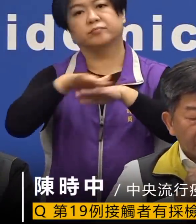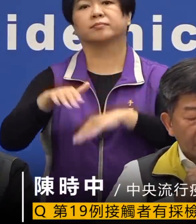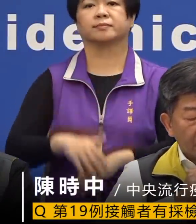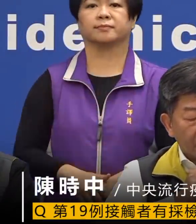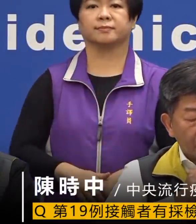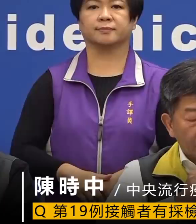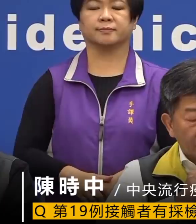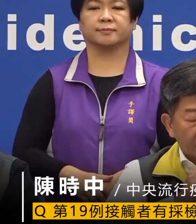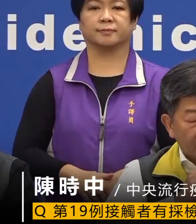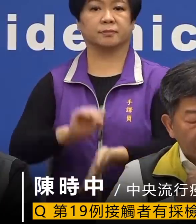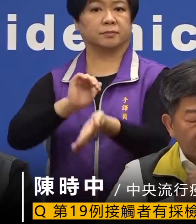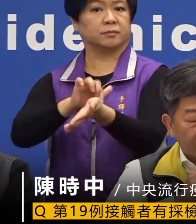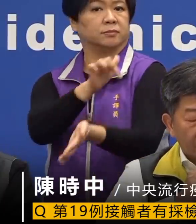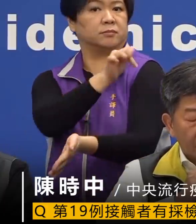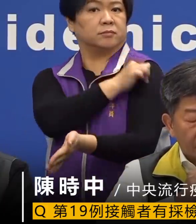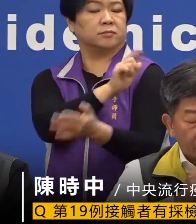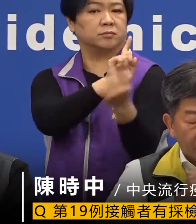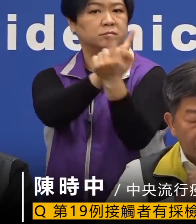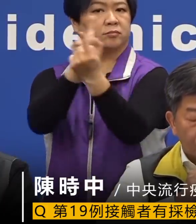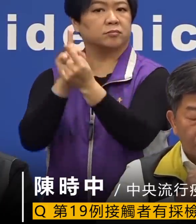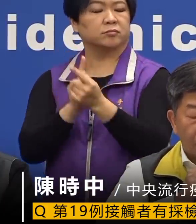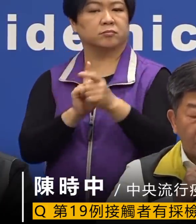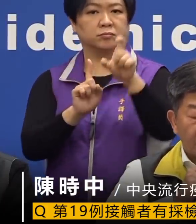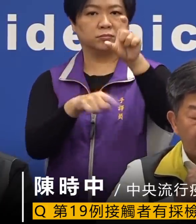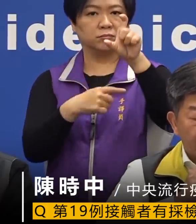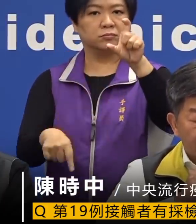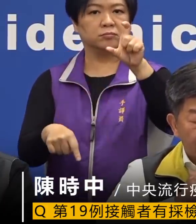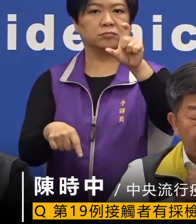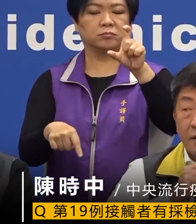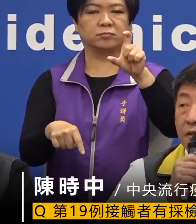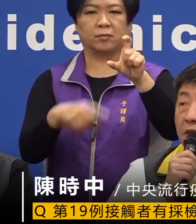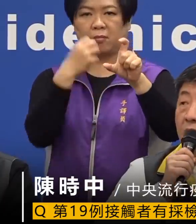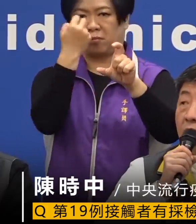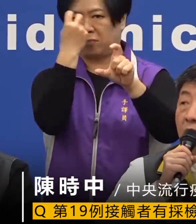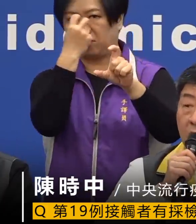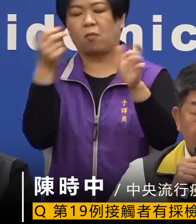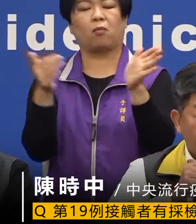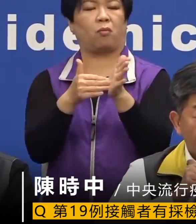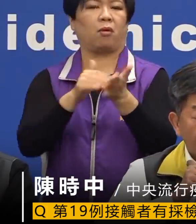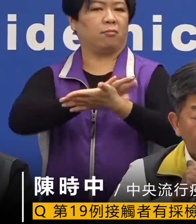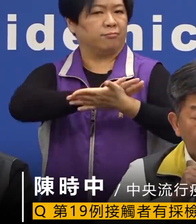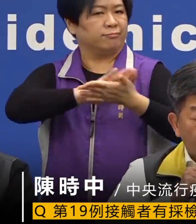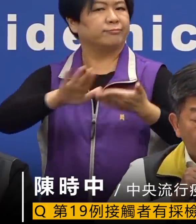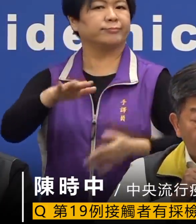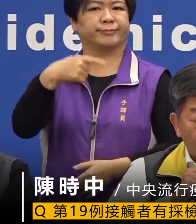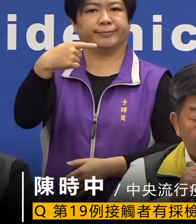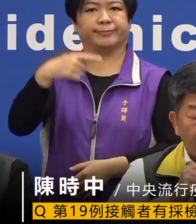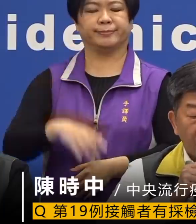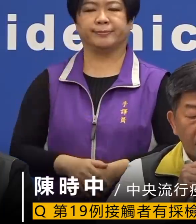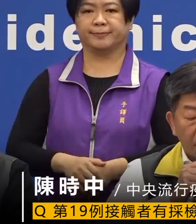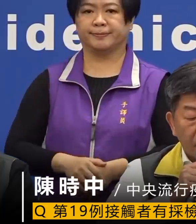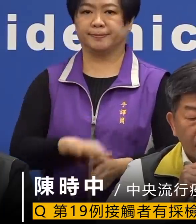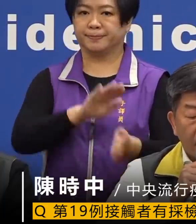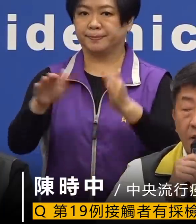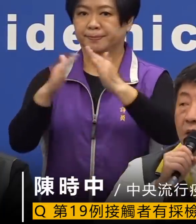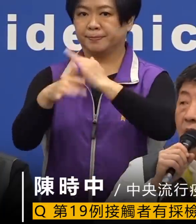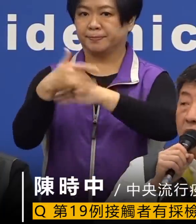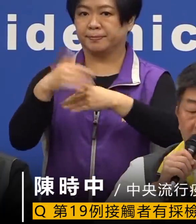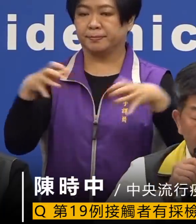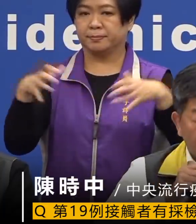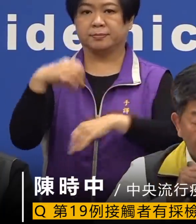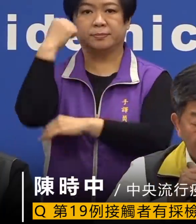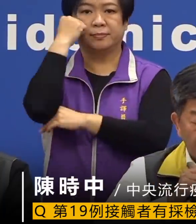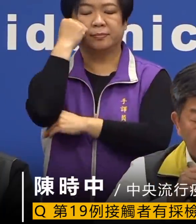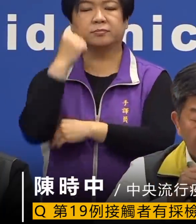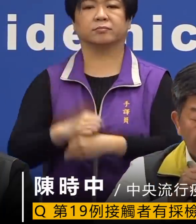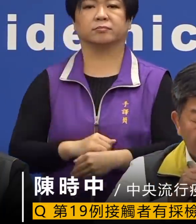讲是医护的接触者60位全部都是阴性，好、那家属同住的有1位好、